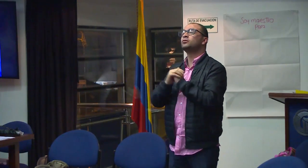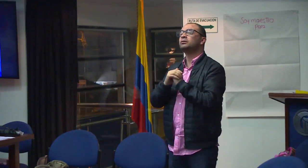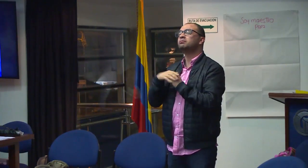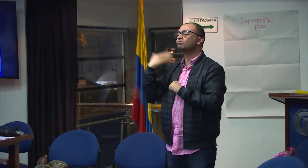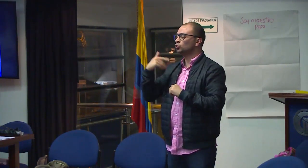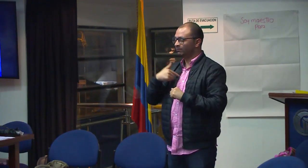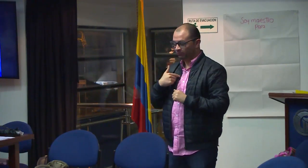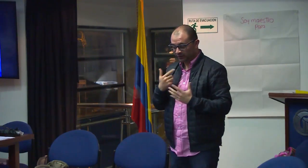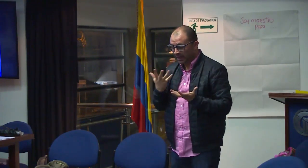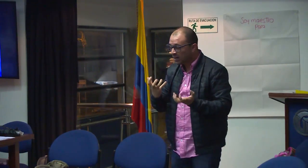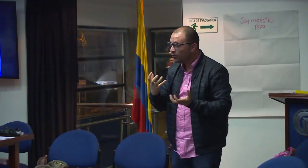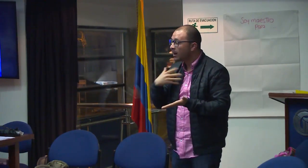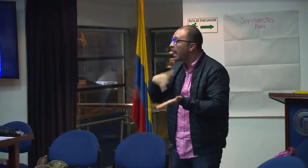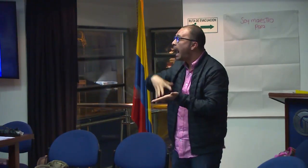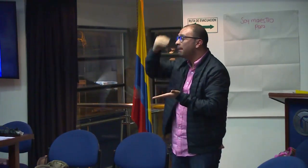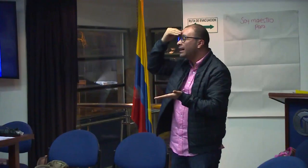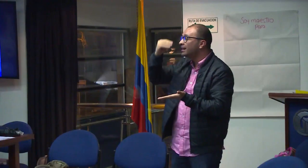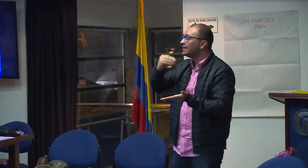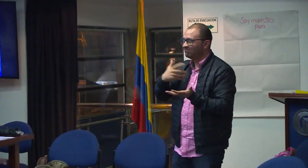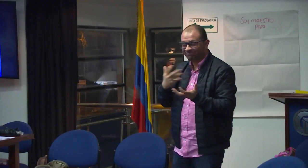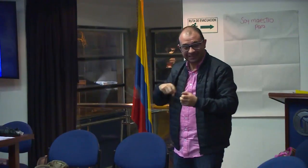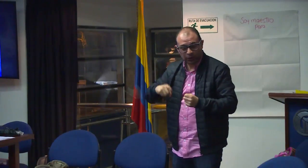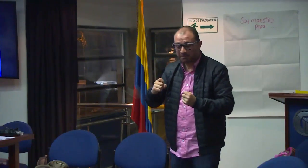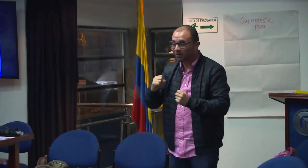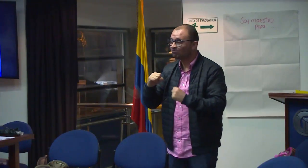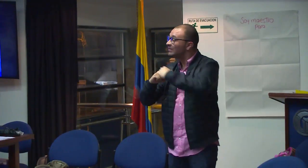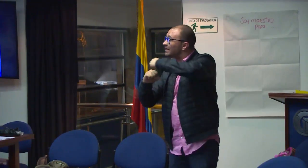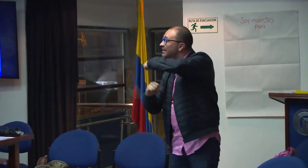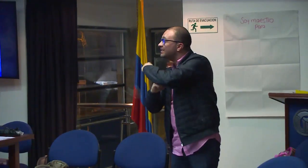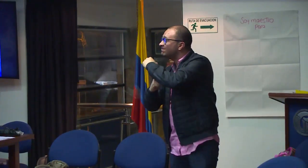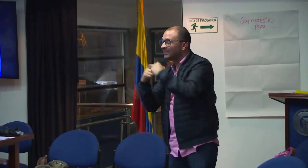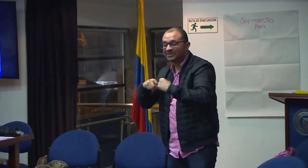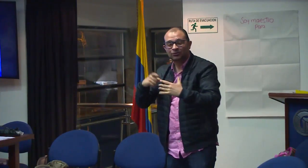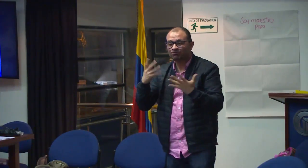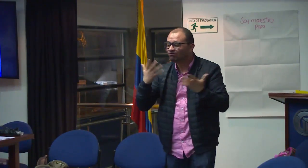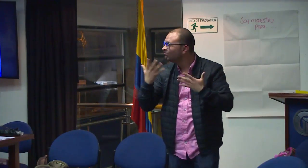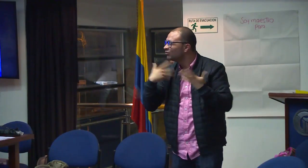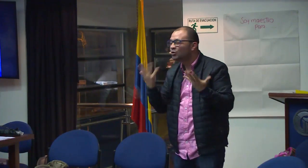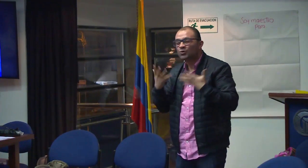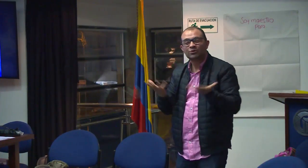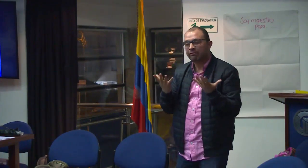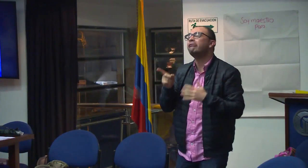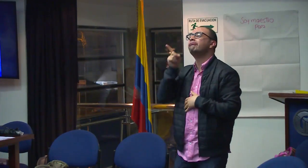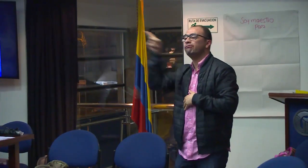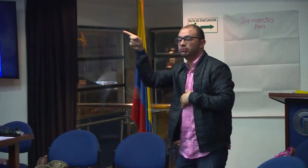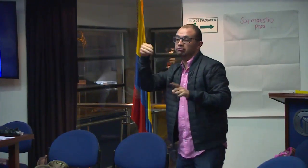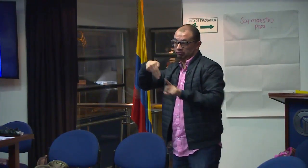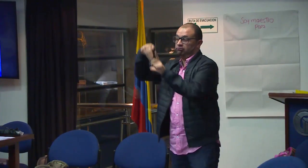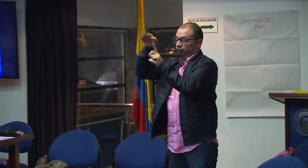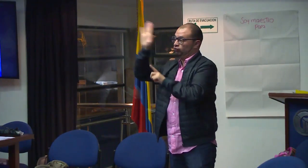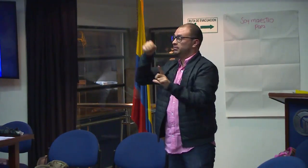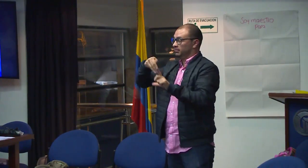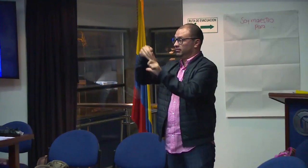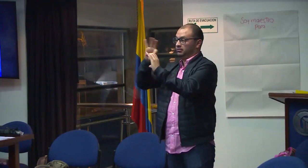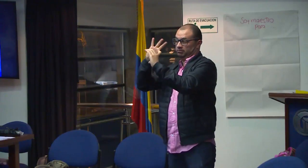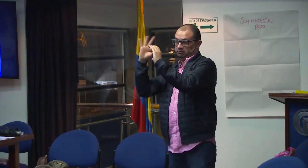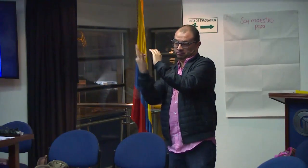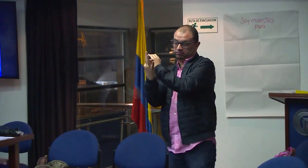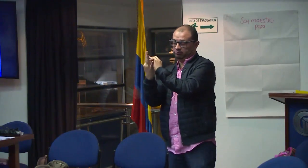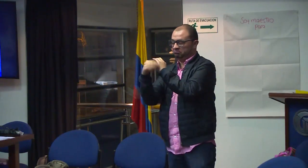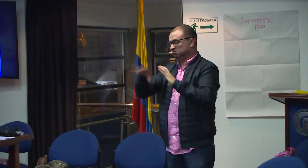parecía en mi reflexión muy importante poder tener todos esos elementos, poder tener esas